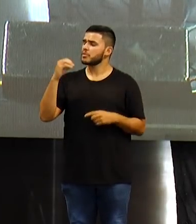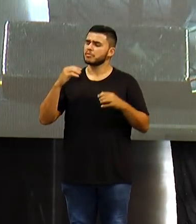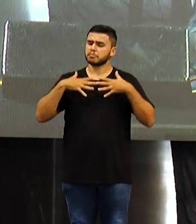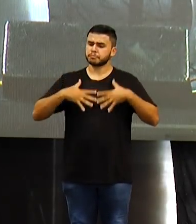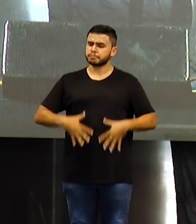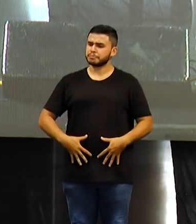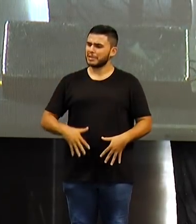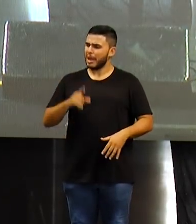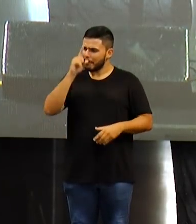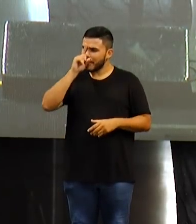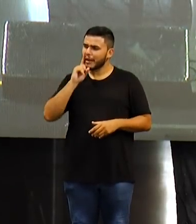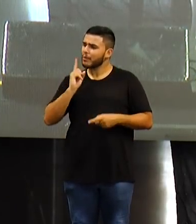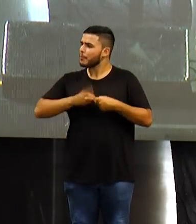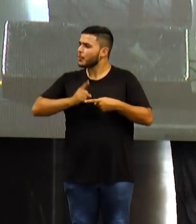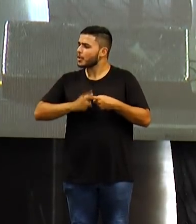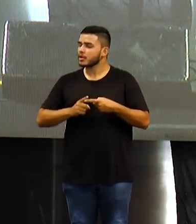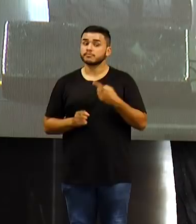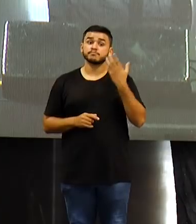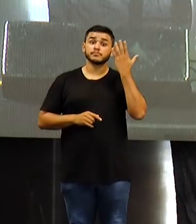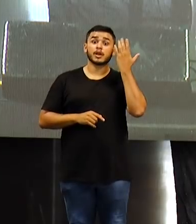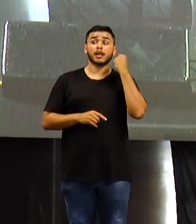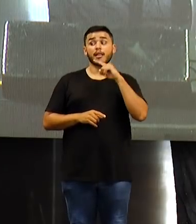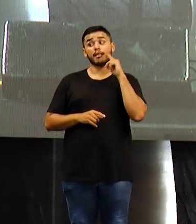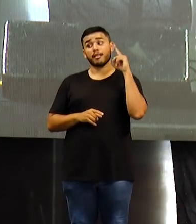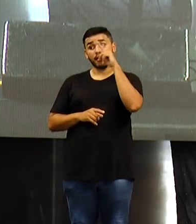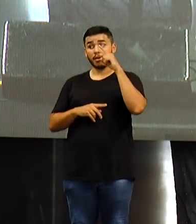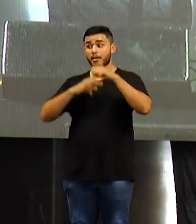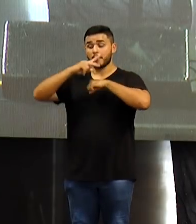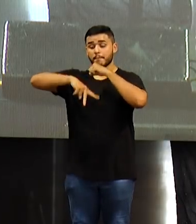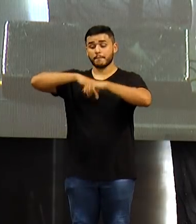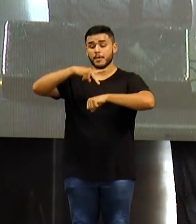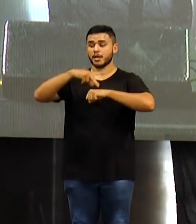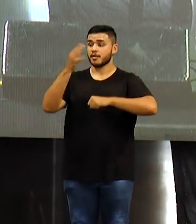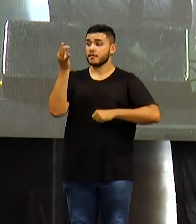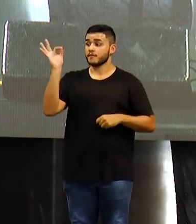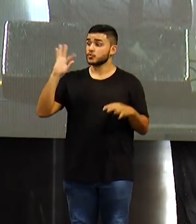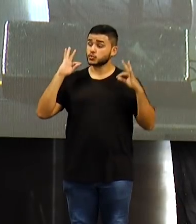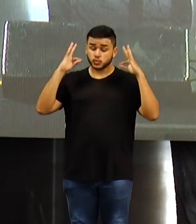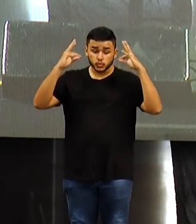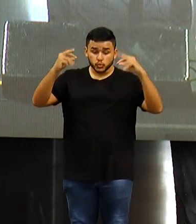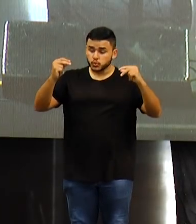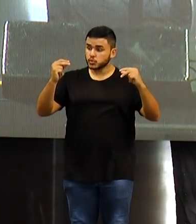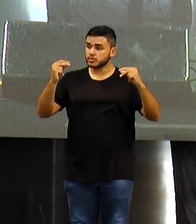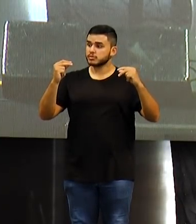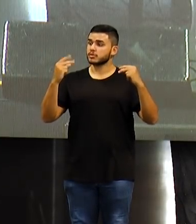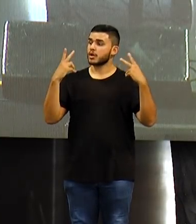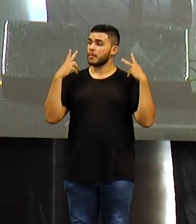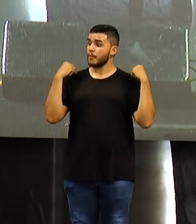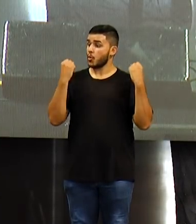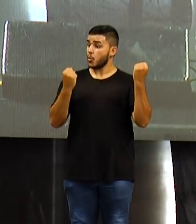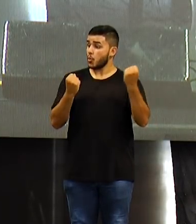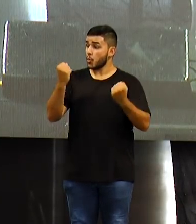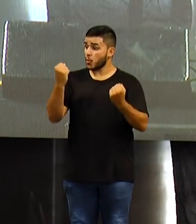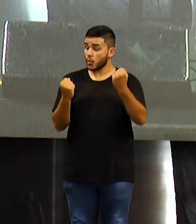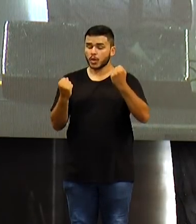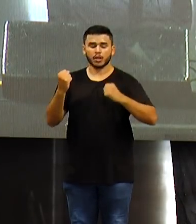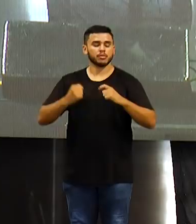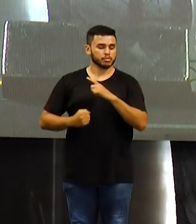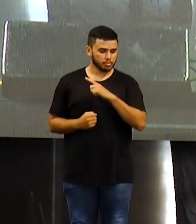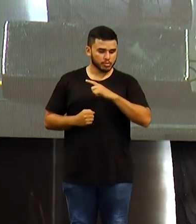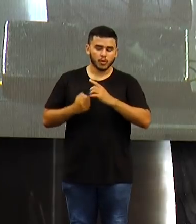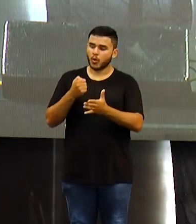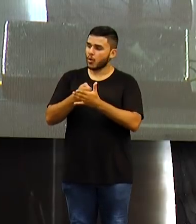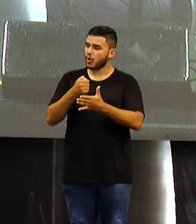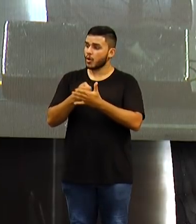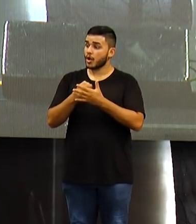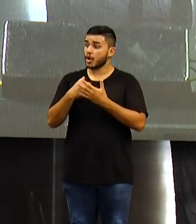É simples. É que na França, todos os motoristas, obrigatoriamente, precisam andar